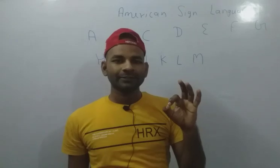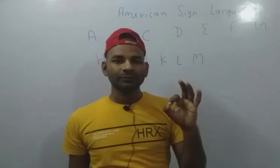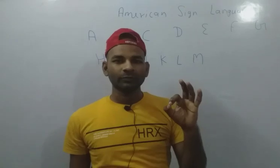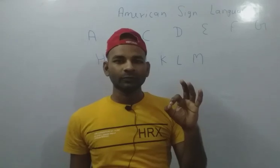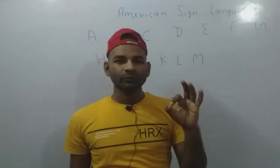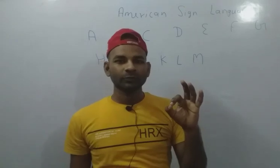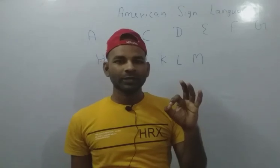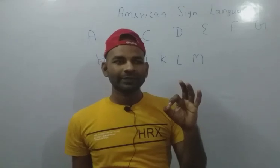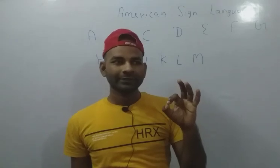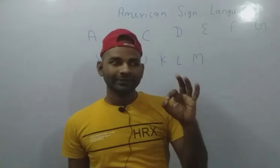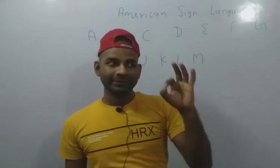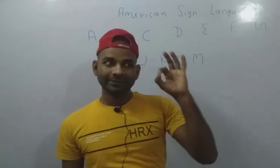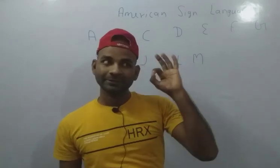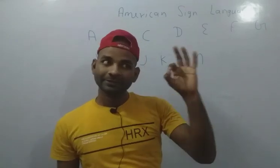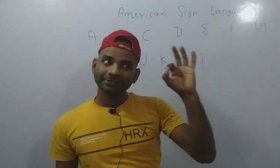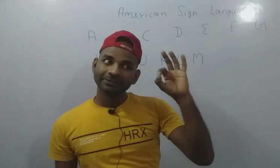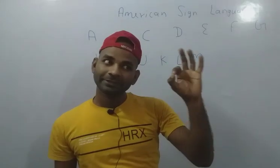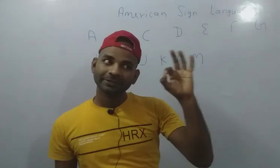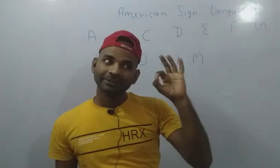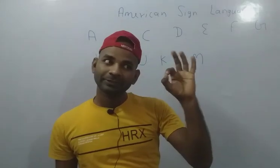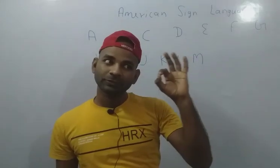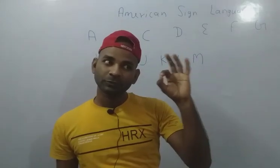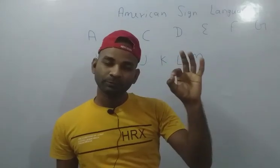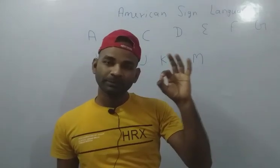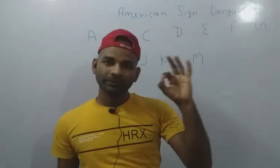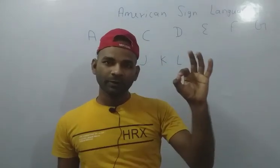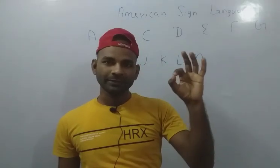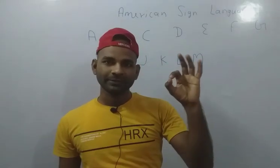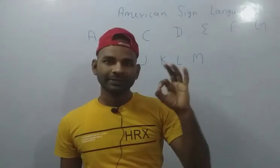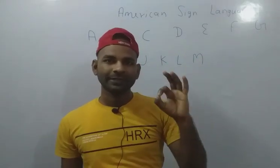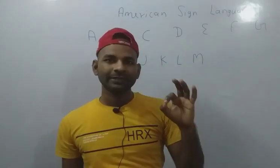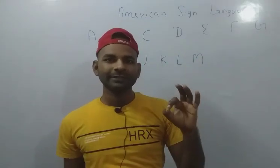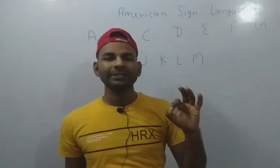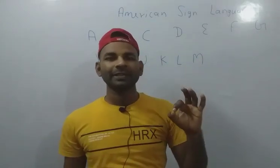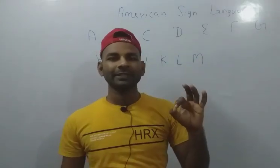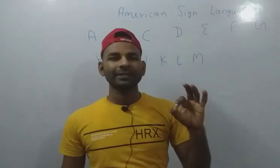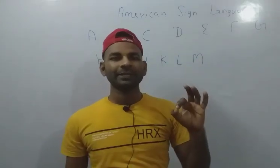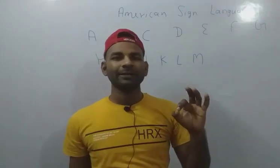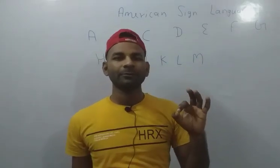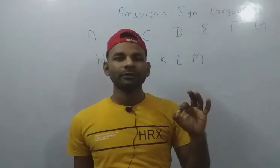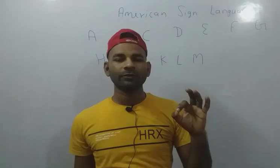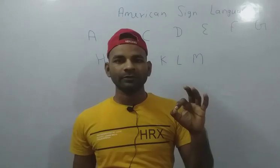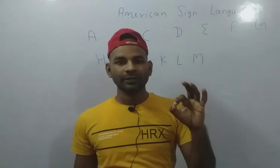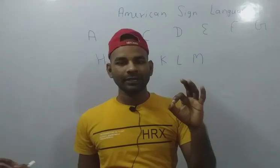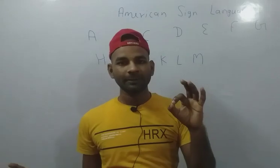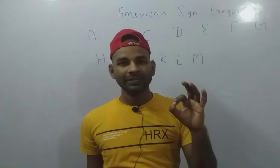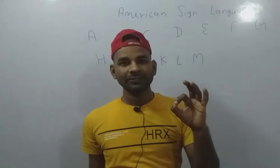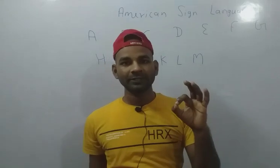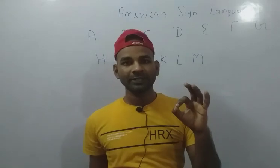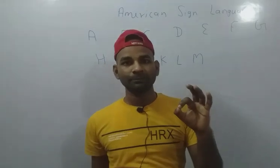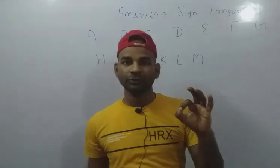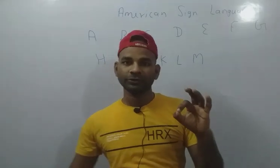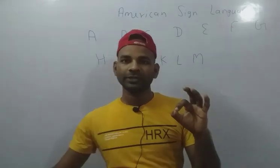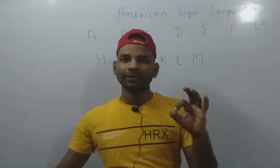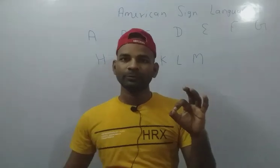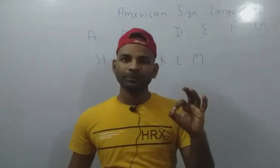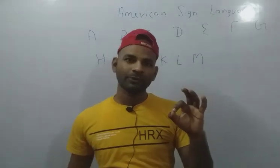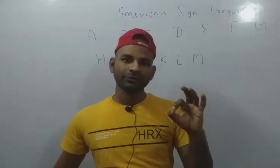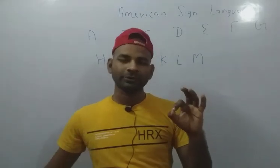तो लोग उसको क्या कहते हैं, सुपर परफॉर्मेंस। किसी ने गाना गाया आप, और आप बताना चाहते हैं बहुत अच्छा गाया हो भाई, बहुत अच्छा,